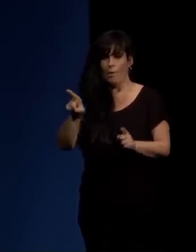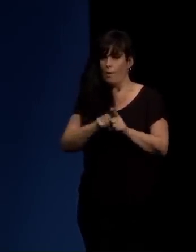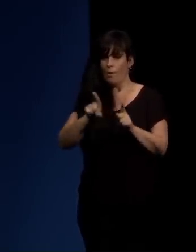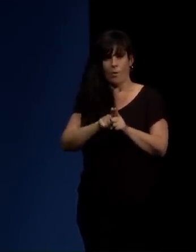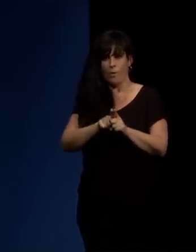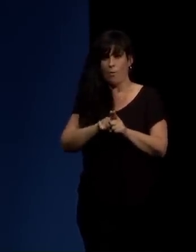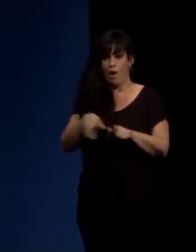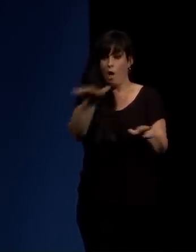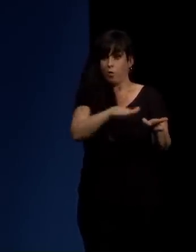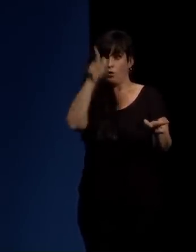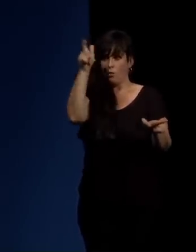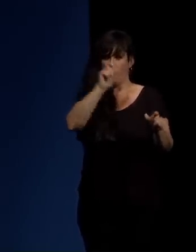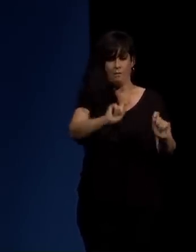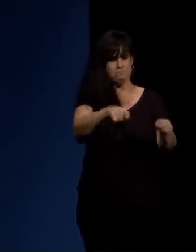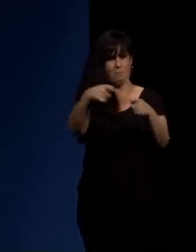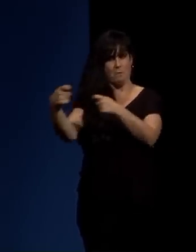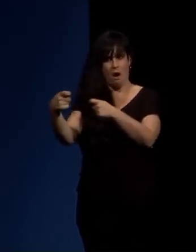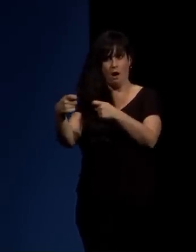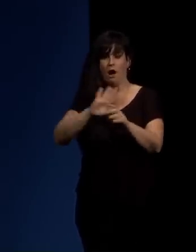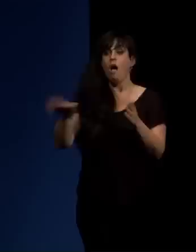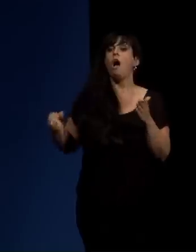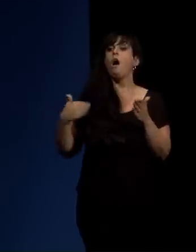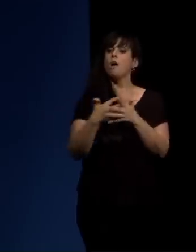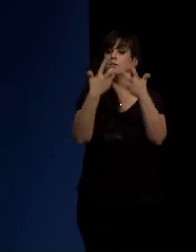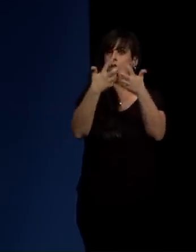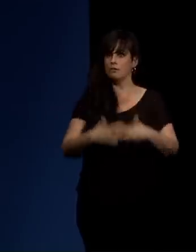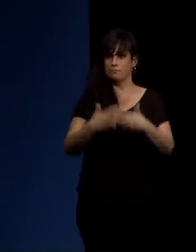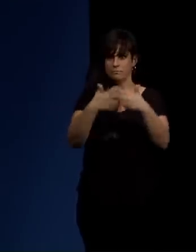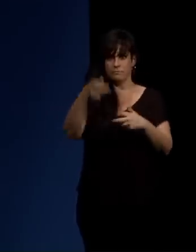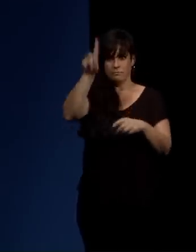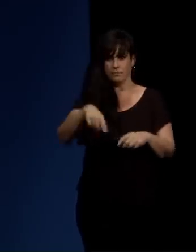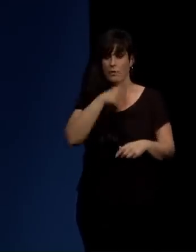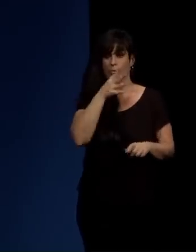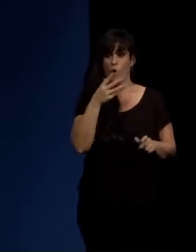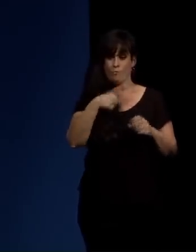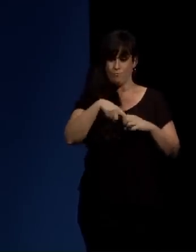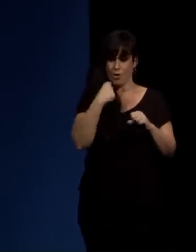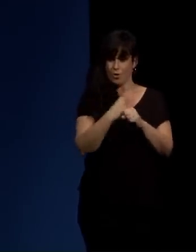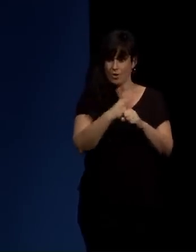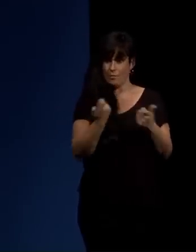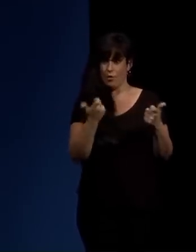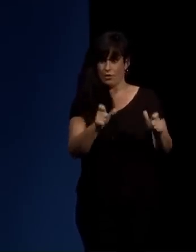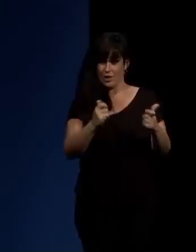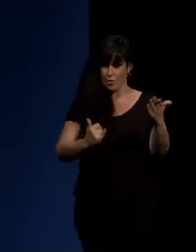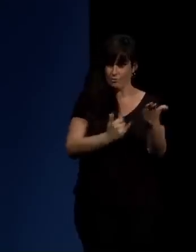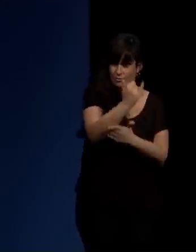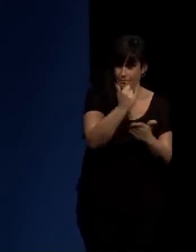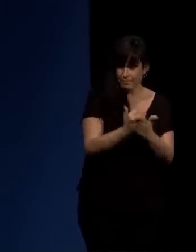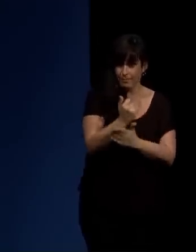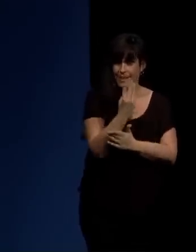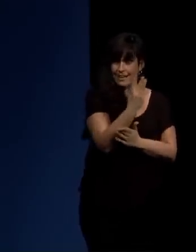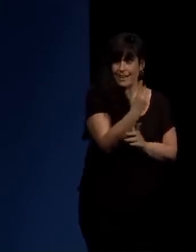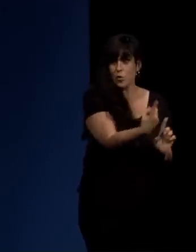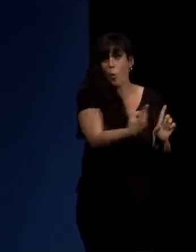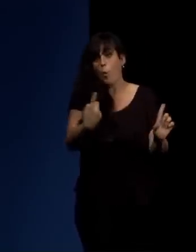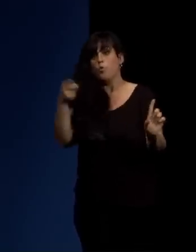Desmantelamento no rural, pero desmantelamento industrial. Este home destrozou 1 de cada 3 empregos no sector agrogandeiro, 1 de cada 5